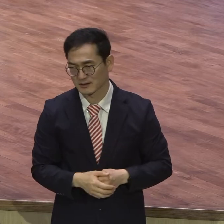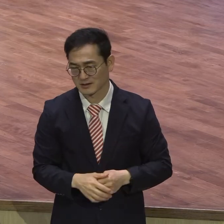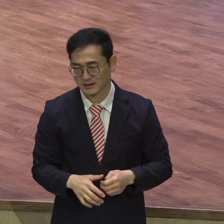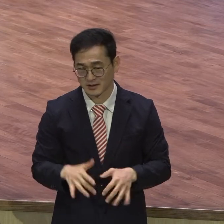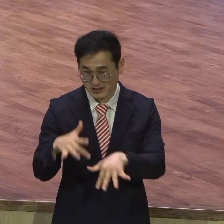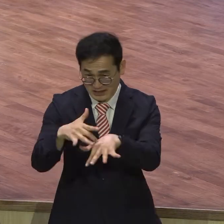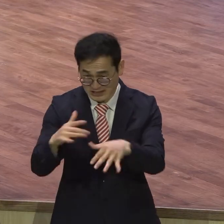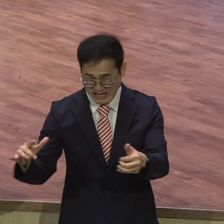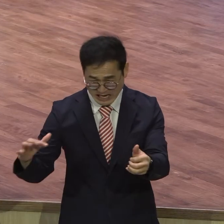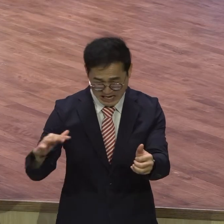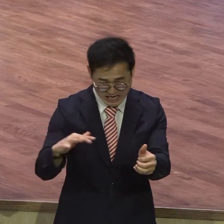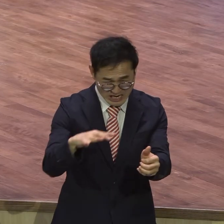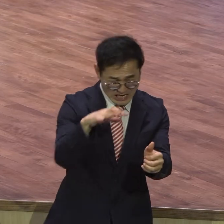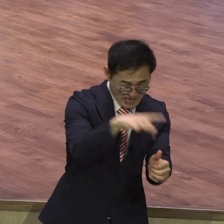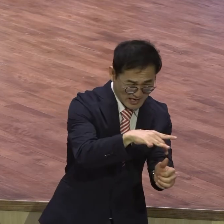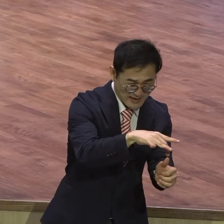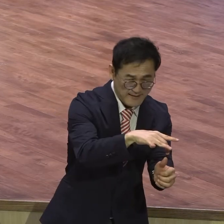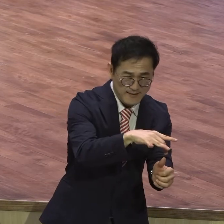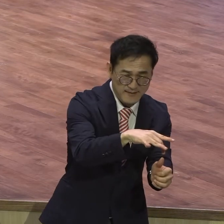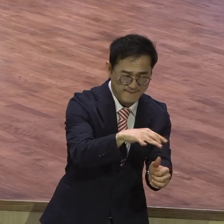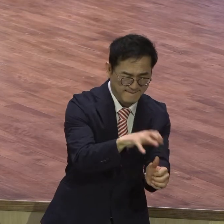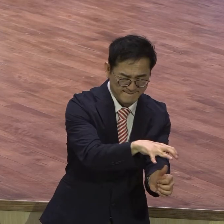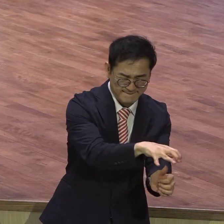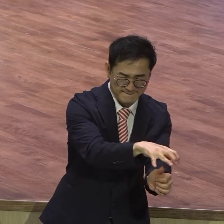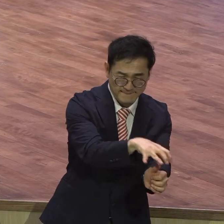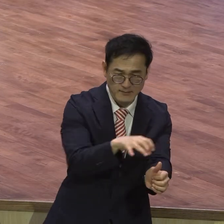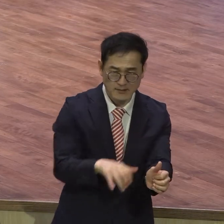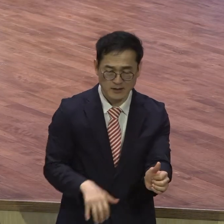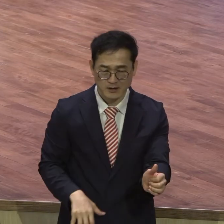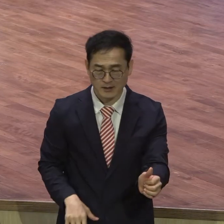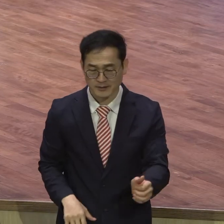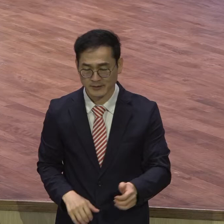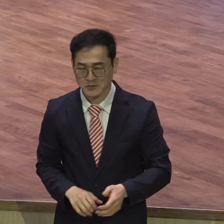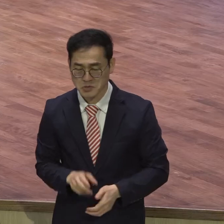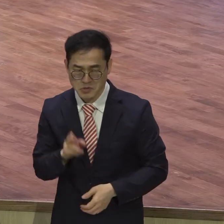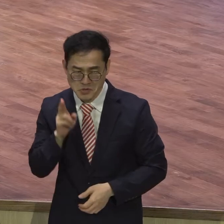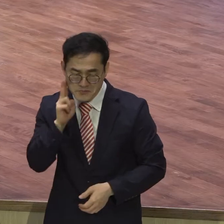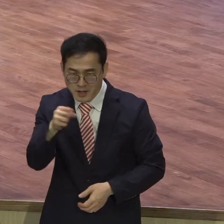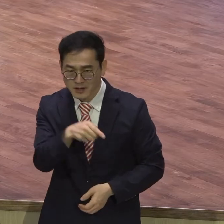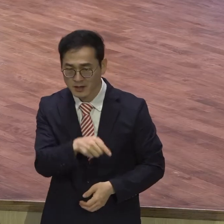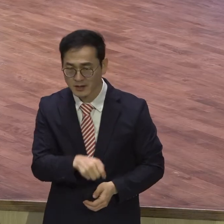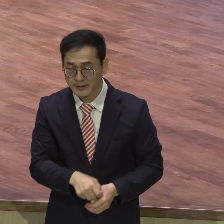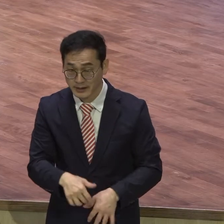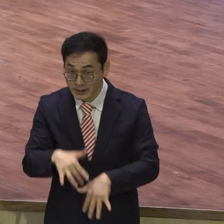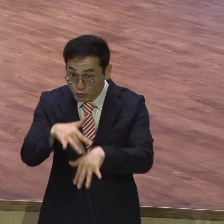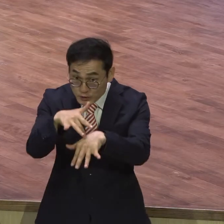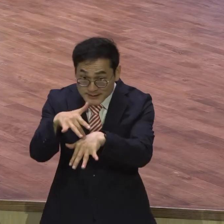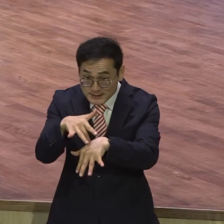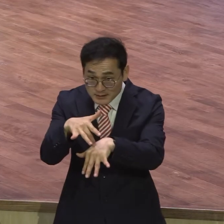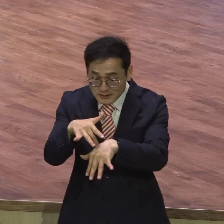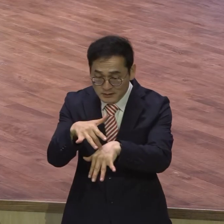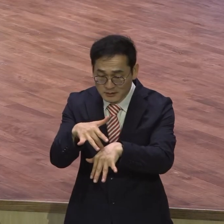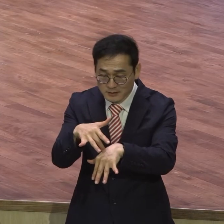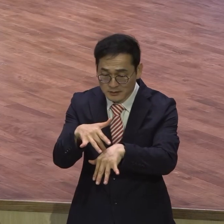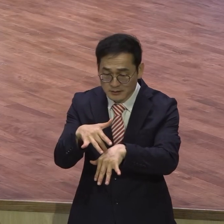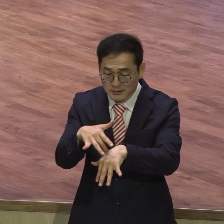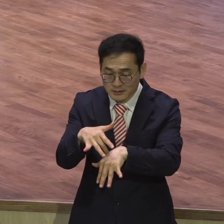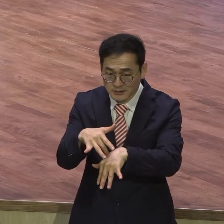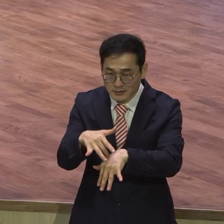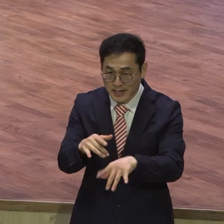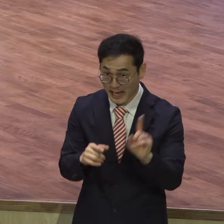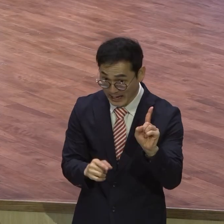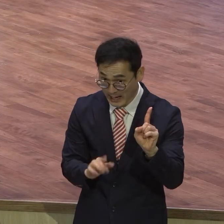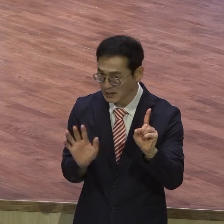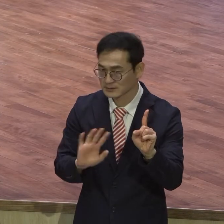거예요 뭐 심각하죠 본문에서 나온 것처럼 귀신은요 언제나 단수가